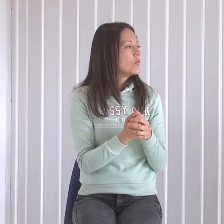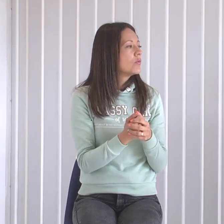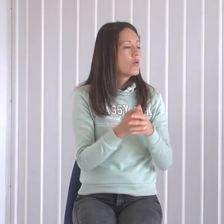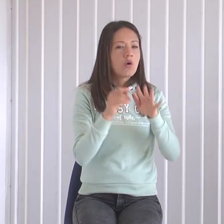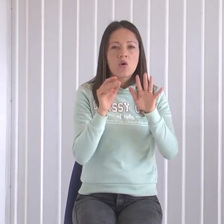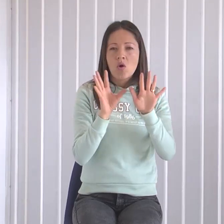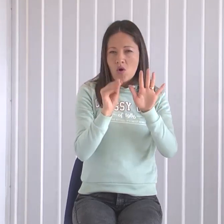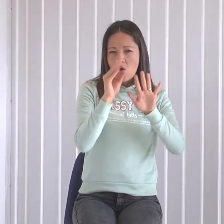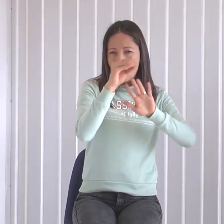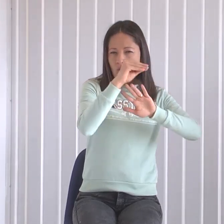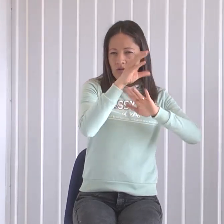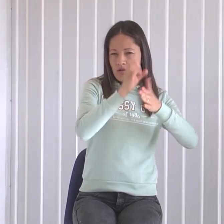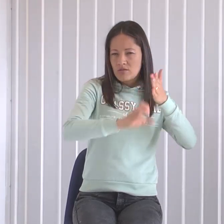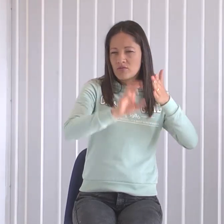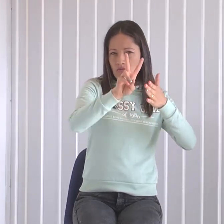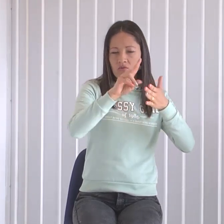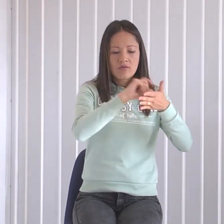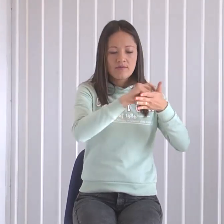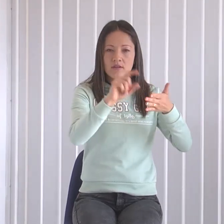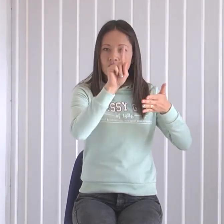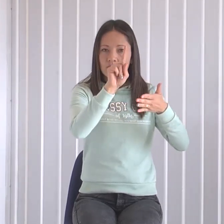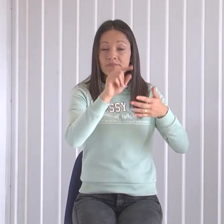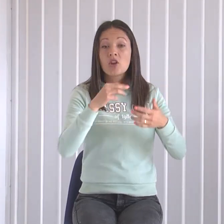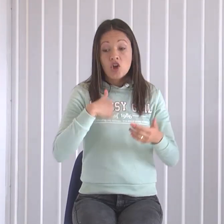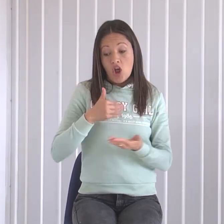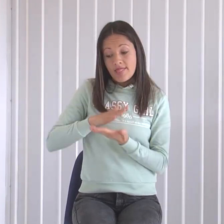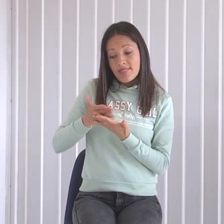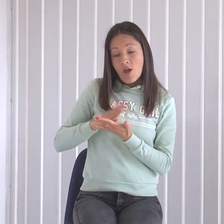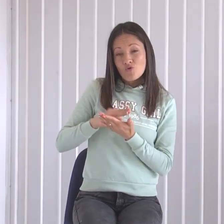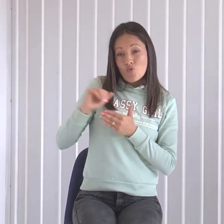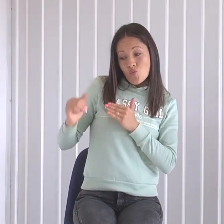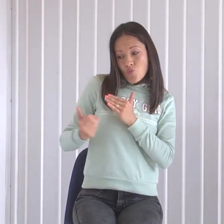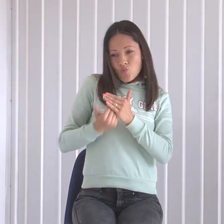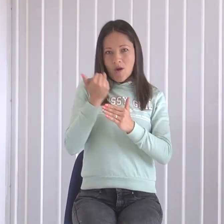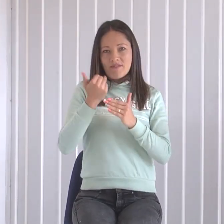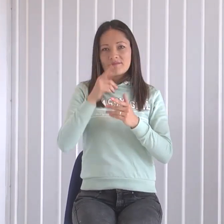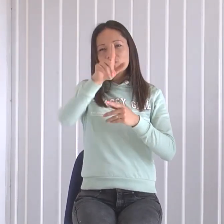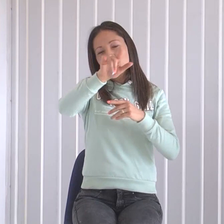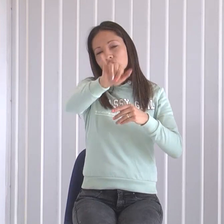lenguaje actual, así que por favor, cuando la lea, no lea